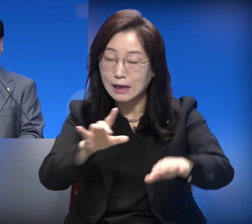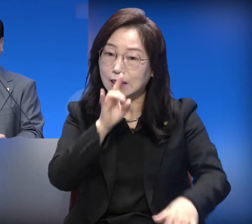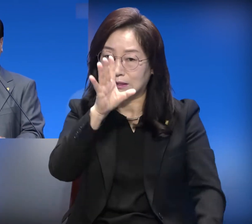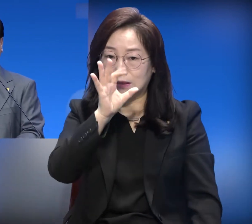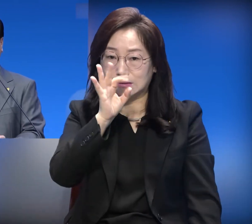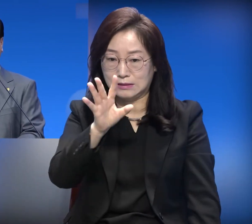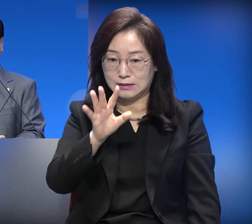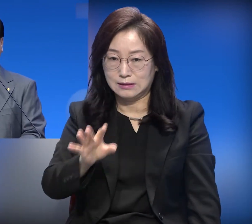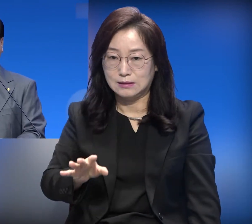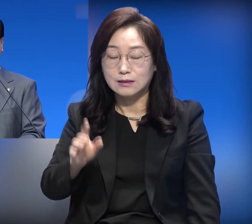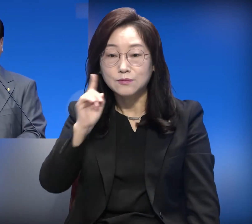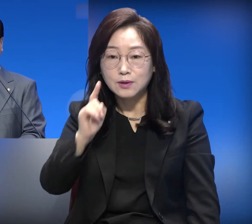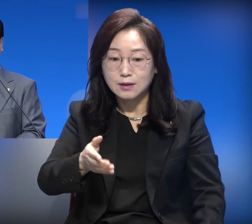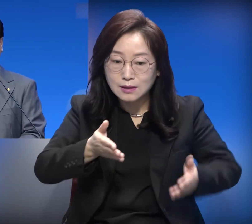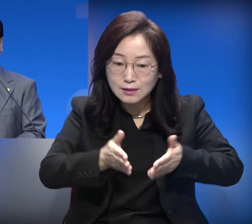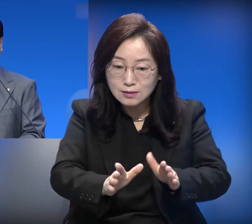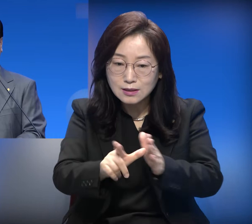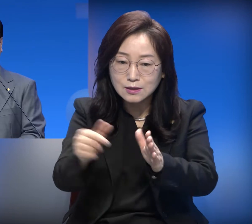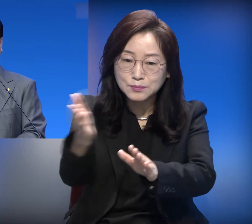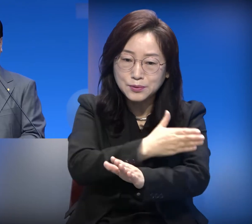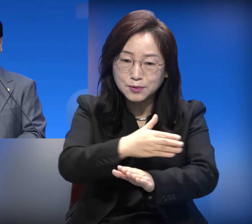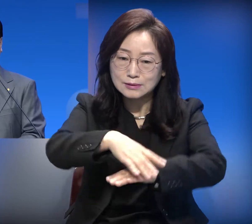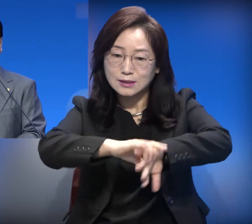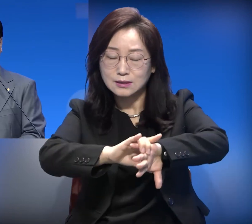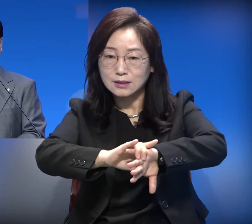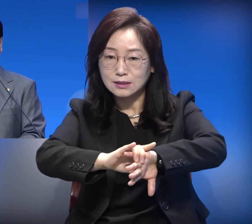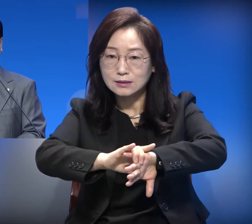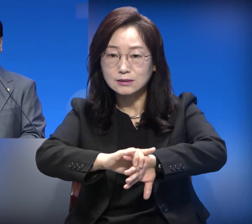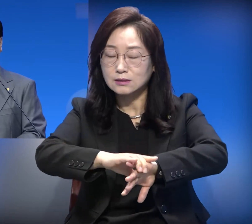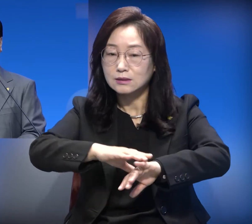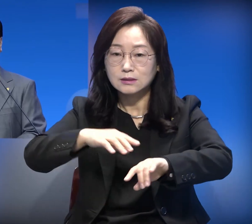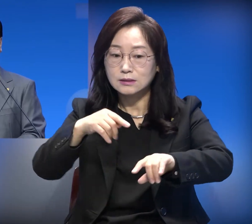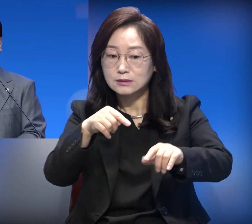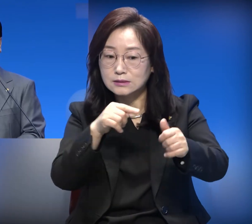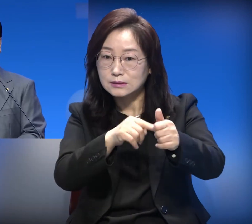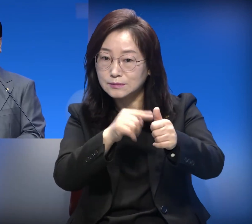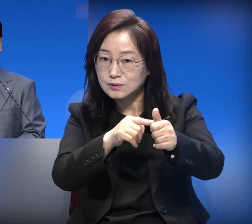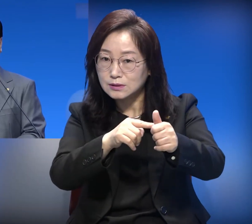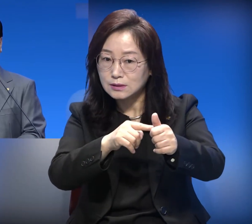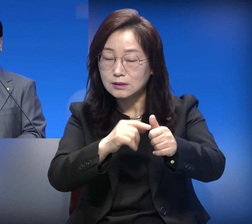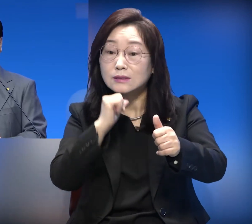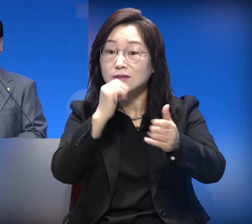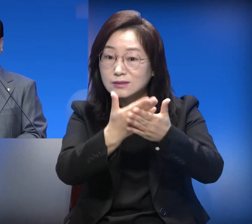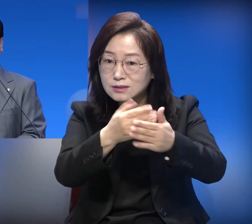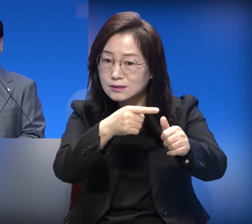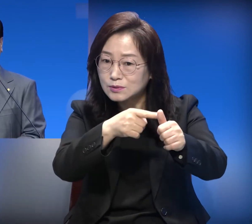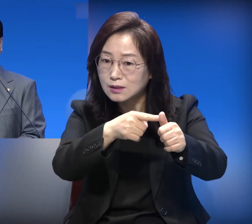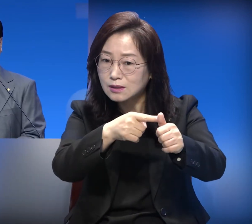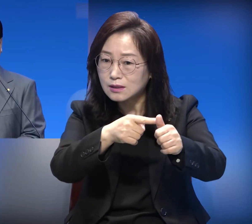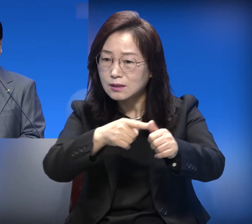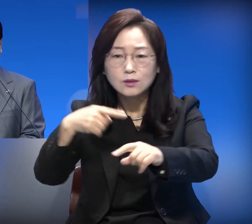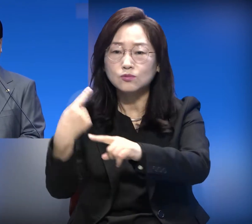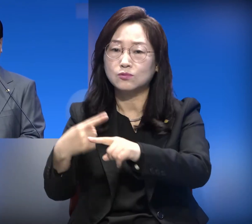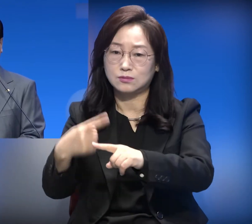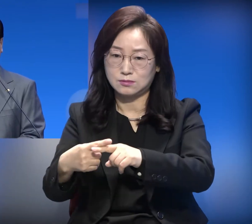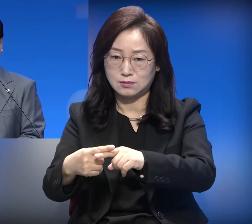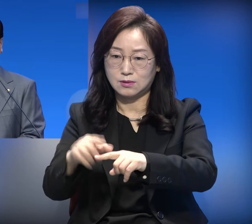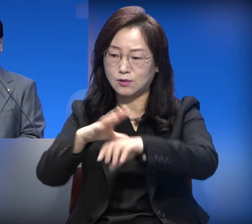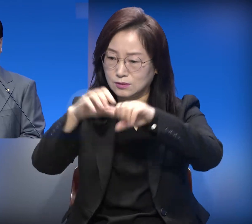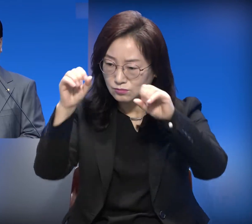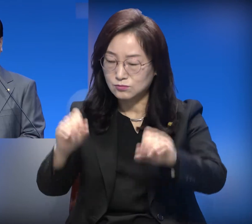마치 태어나면서부터 걷지 못하는 이 거지같이 그 같은 인생을 살아갈 수밖에 없게 되는